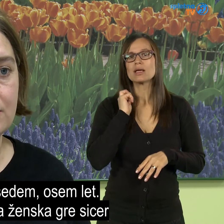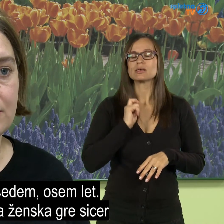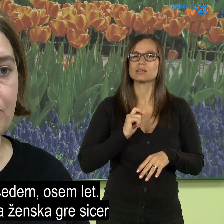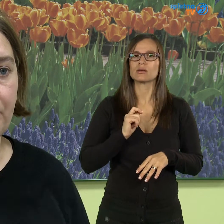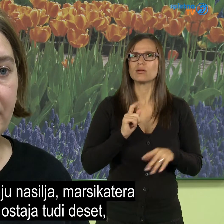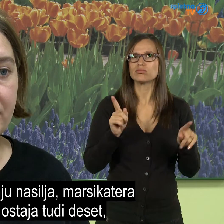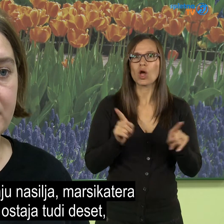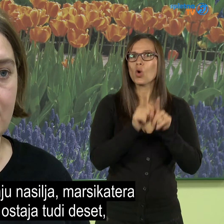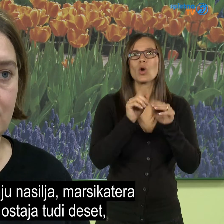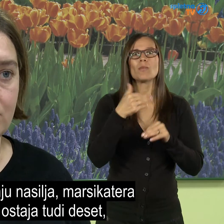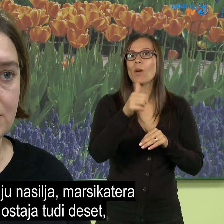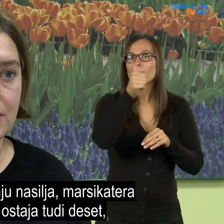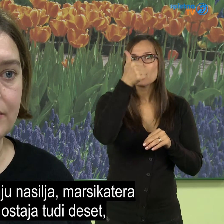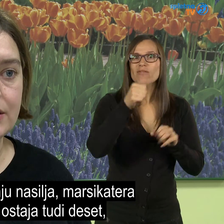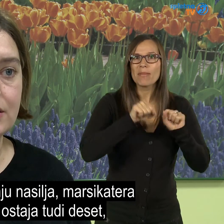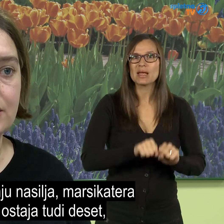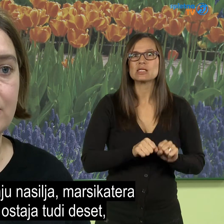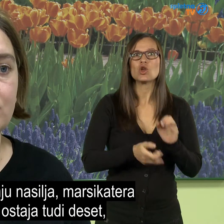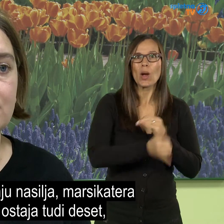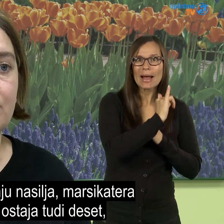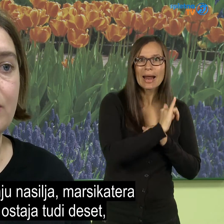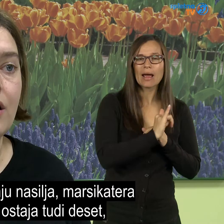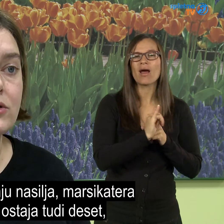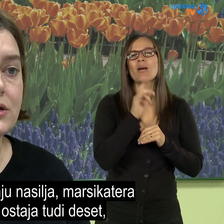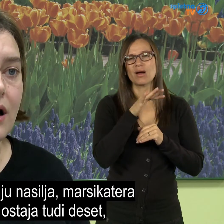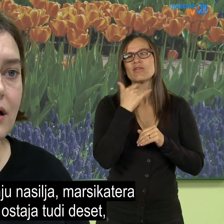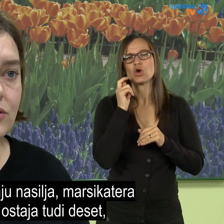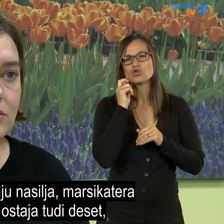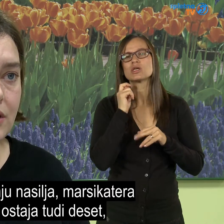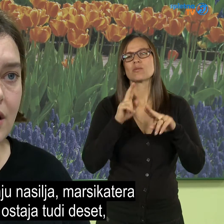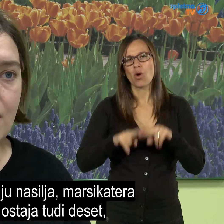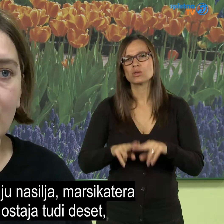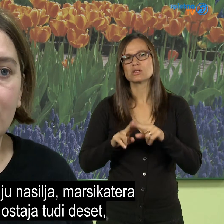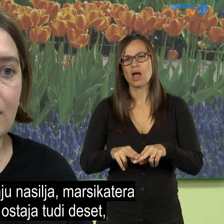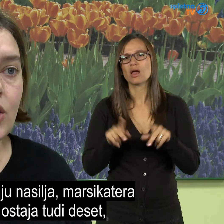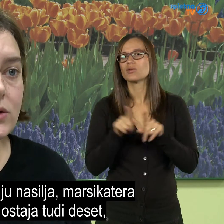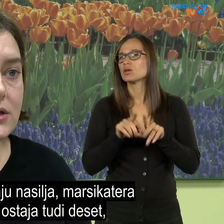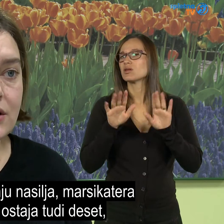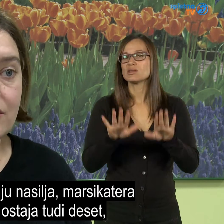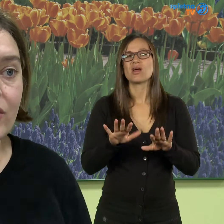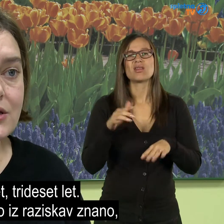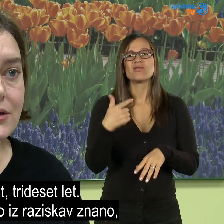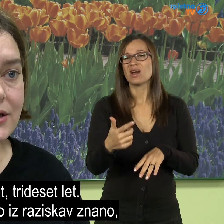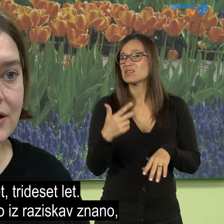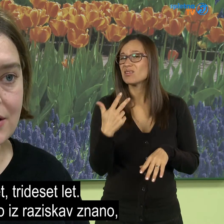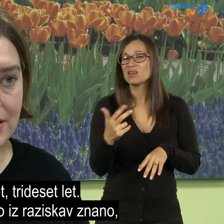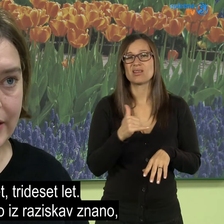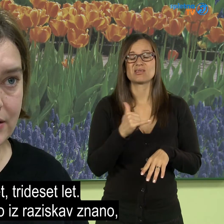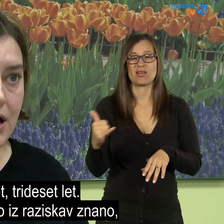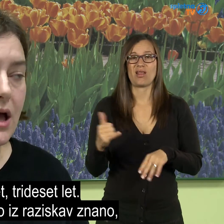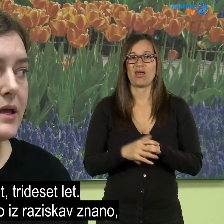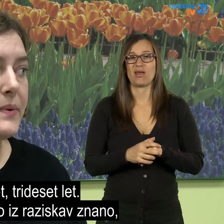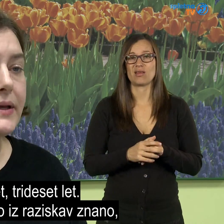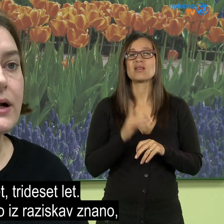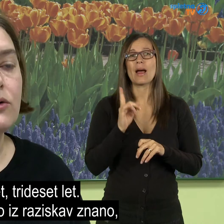gre sicer po prvem dejanju nasilja, marsikatera ženska pa ostaja tudi lahko 10, 20, 30